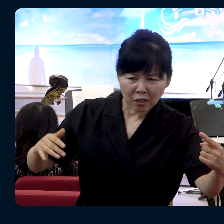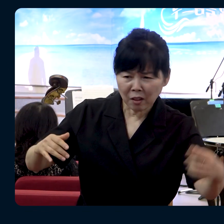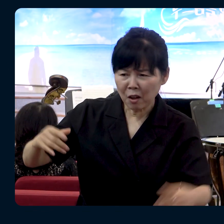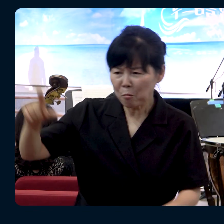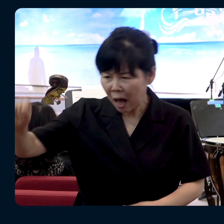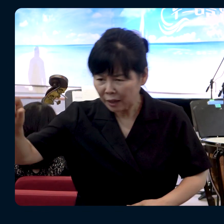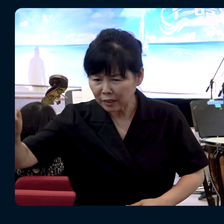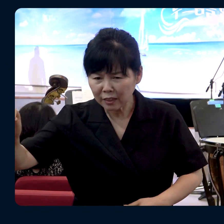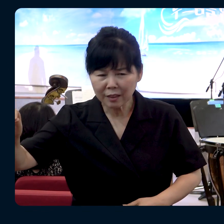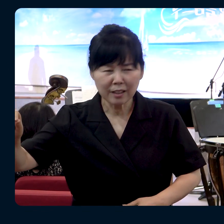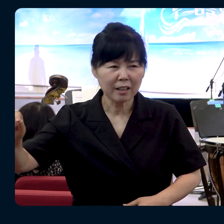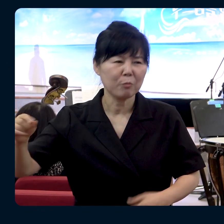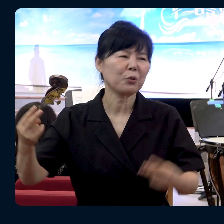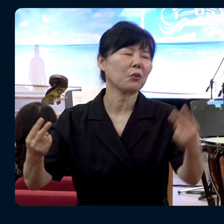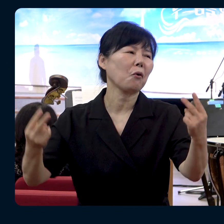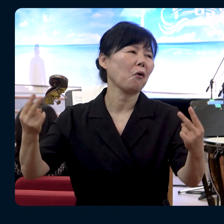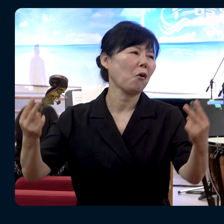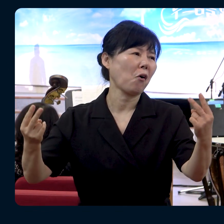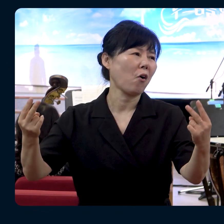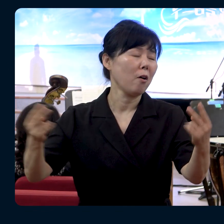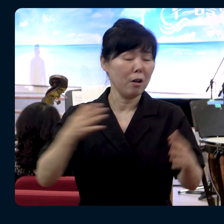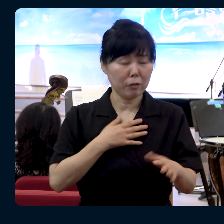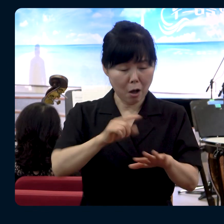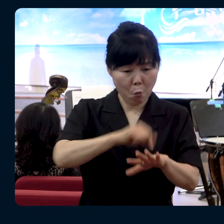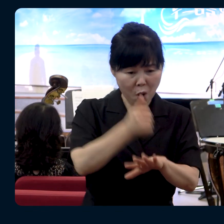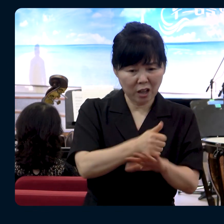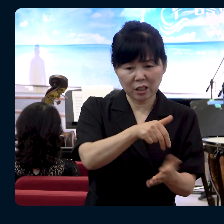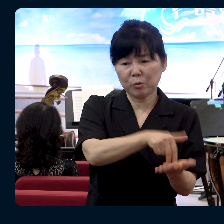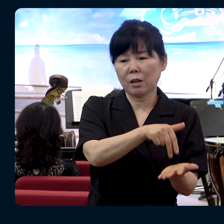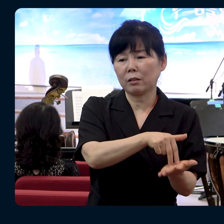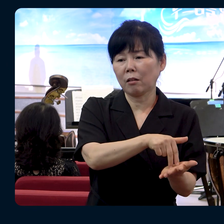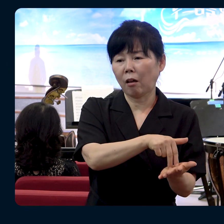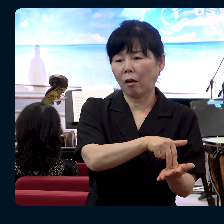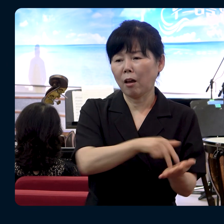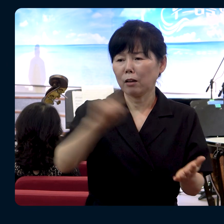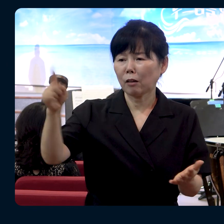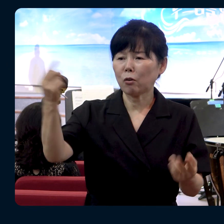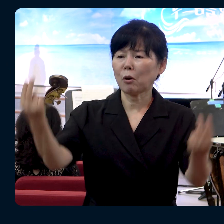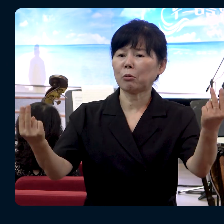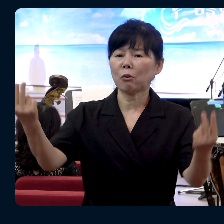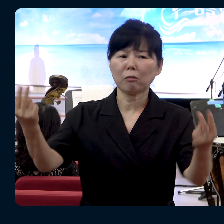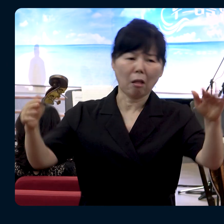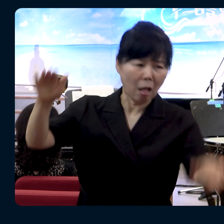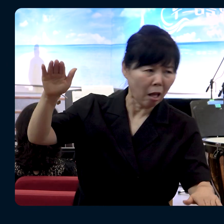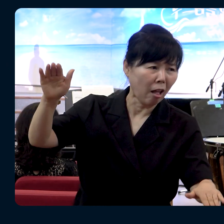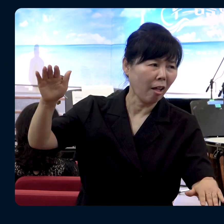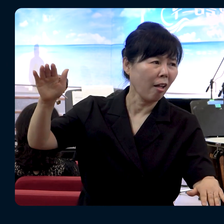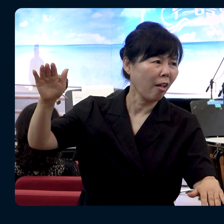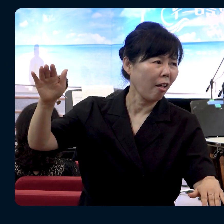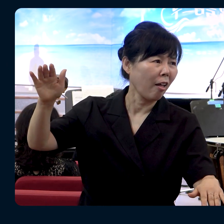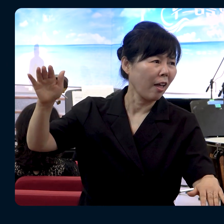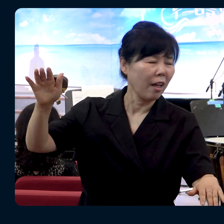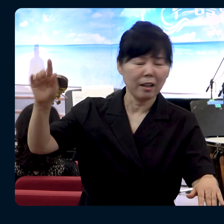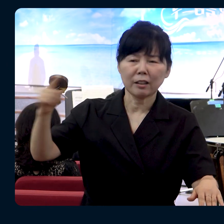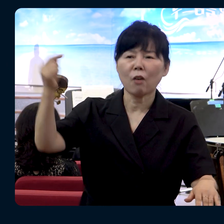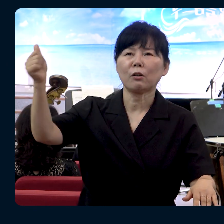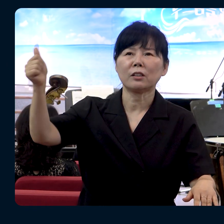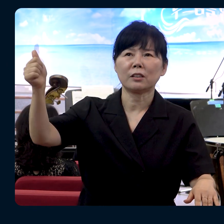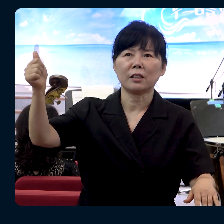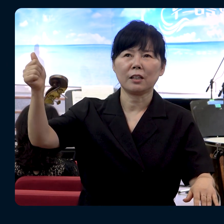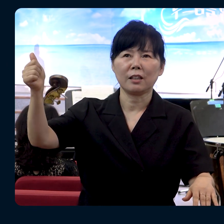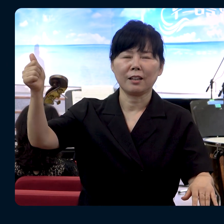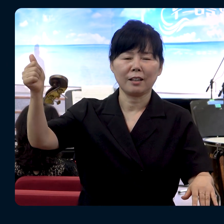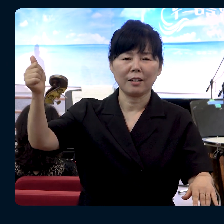라고 시작하는 거죠. 나는 왕인데도 다윗보다 숫자가 적다. 그러면서 결국에는 다윗이 내